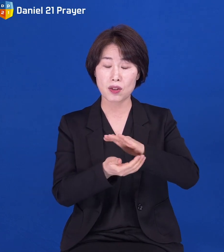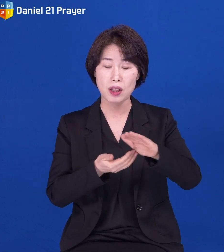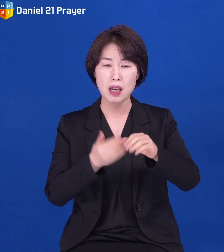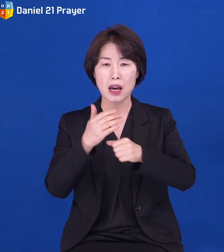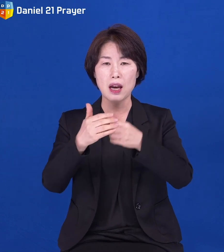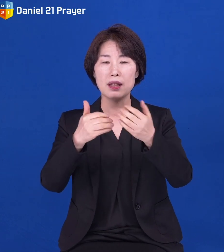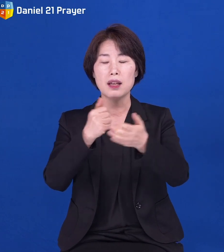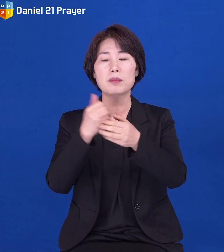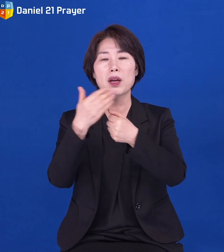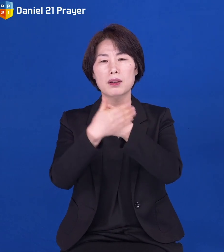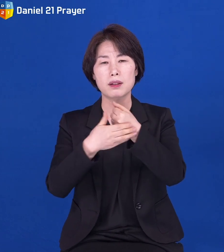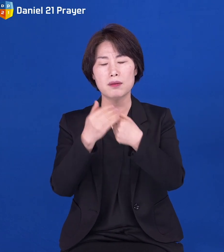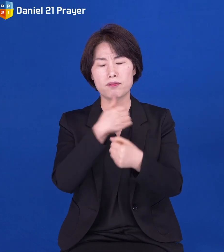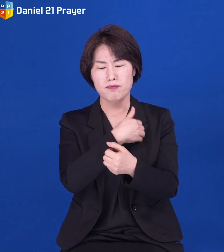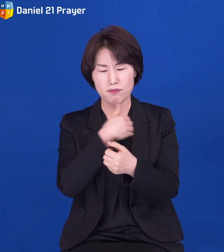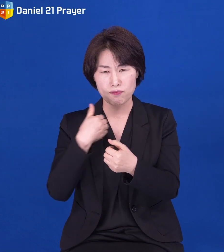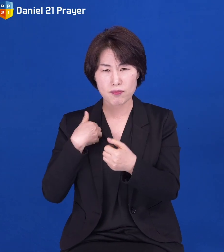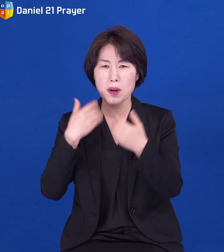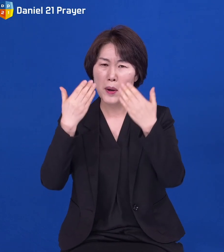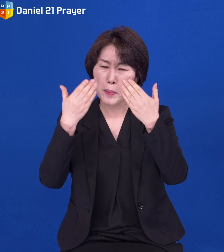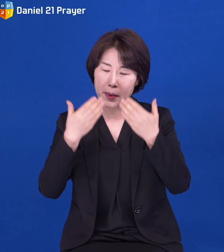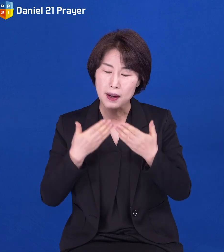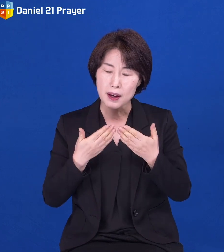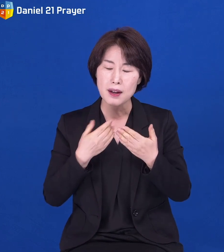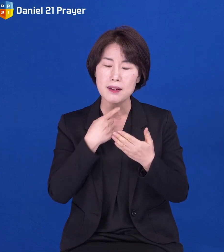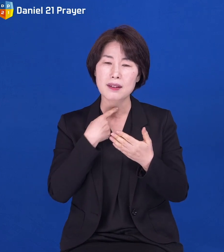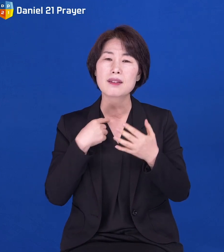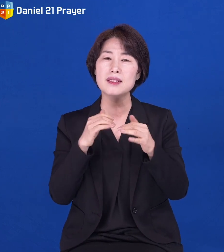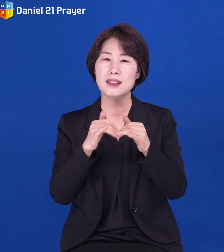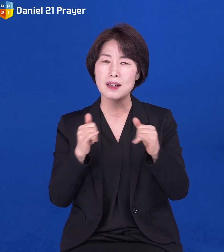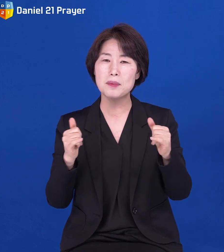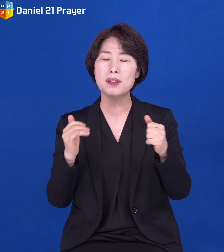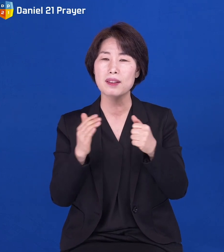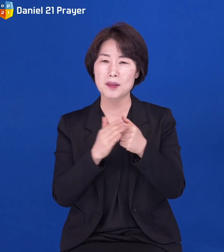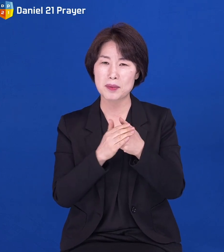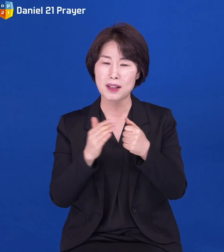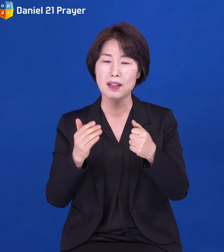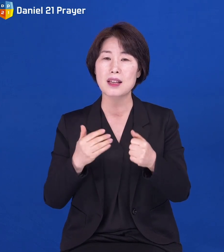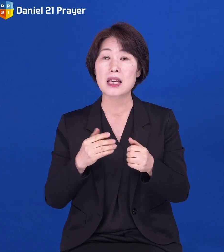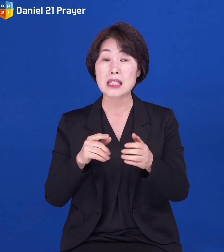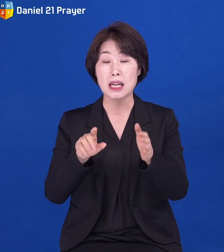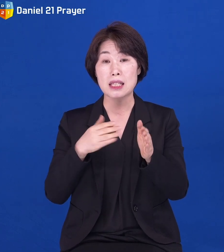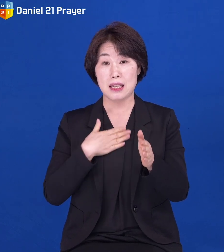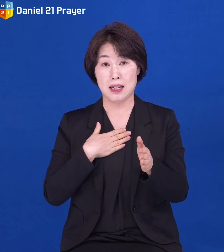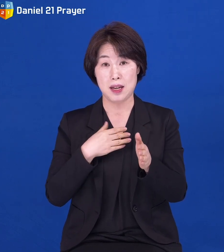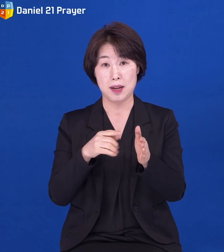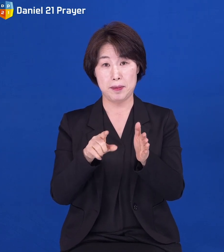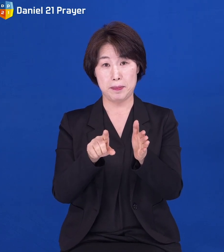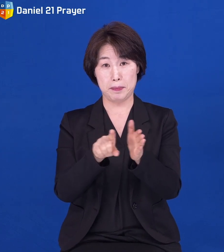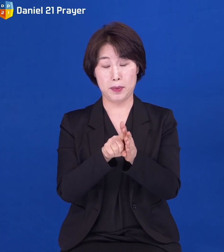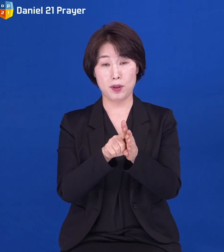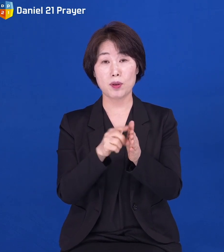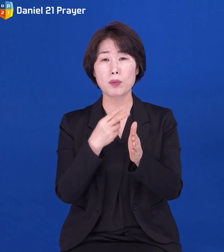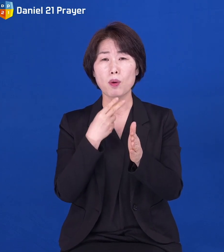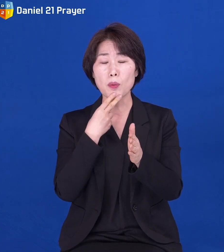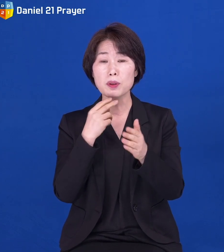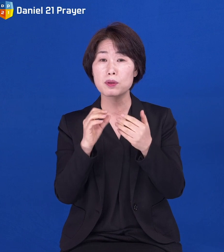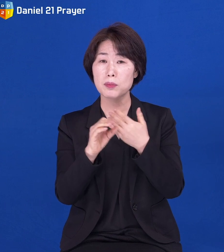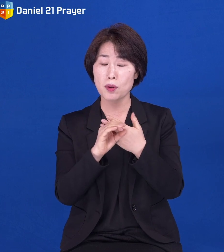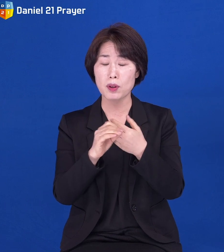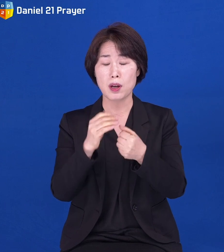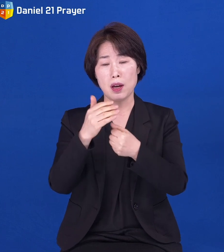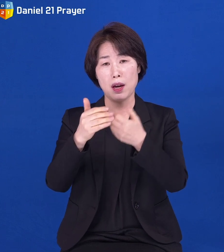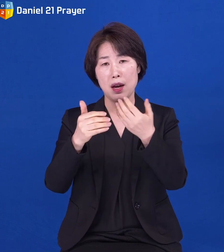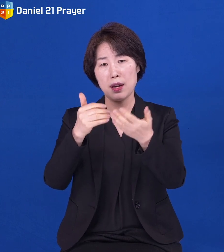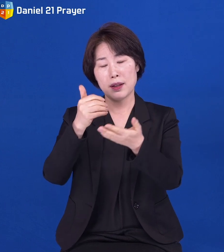풍성하게 받은 사람이고 아까 우리 본문 말씀의 제목과 같이 제가 믿음이 좀 든든하게 있었기 때문에 하나님께서